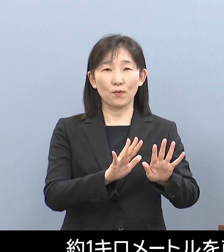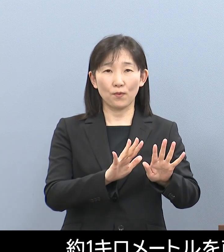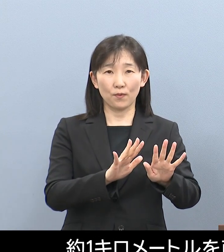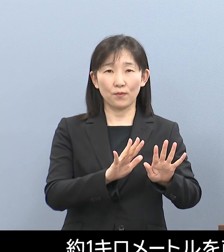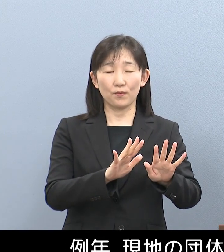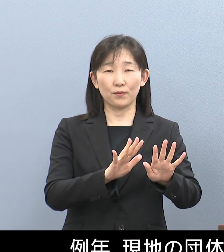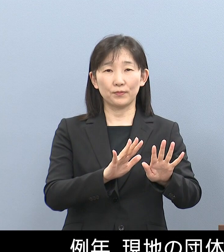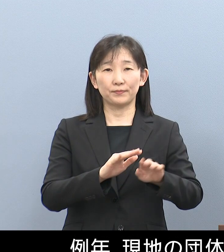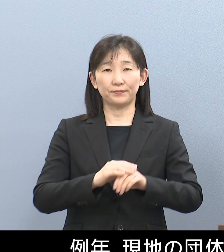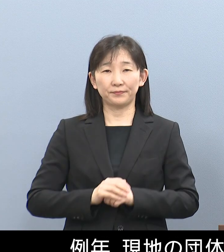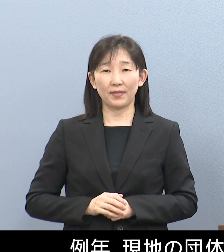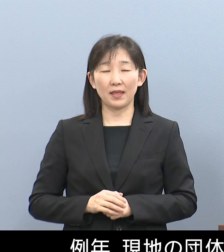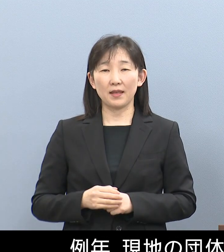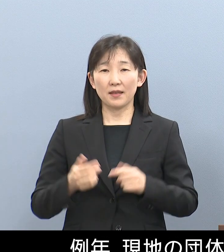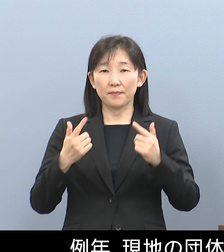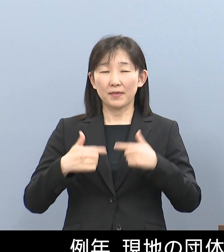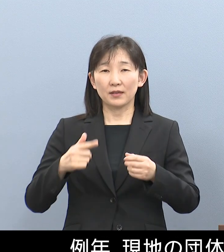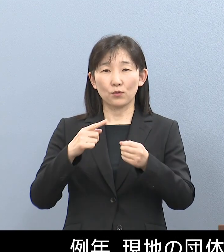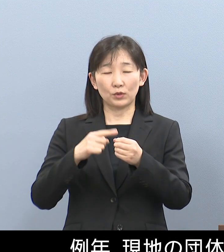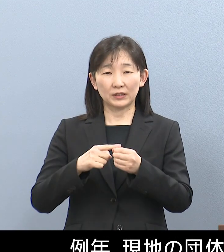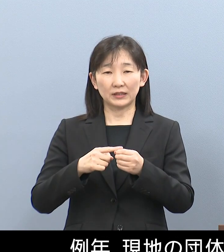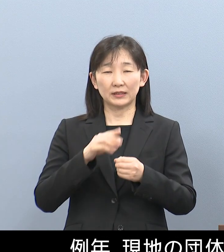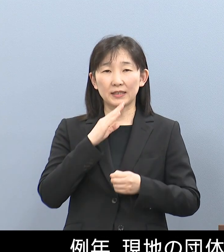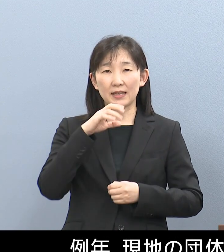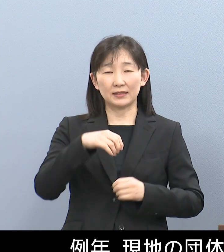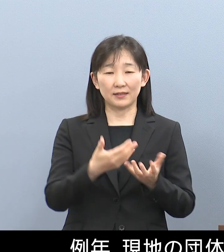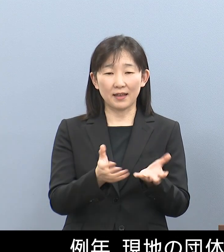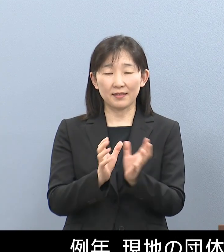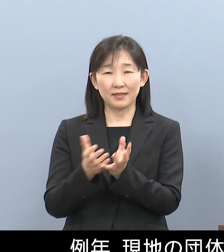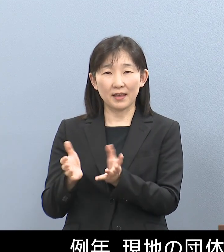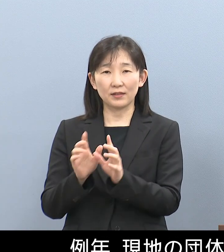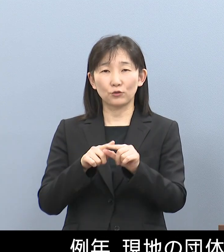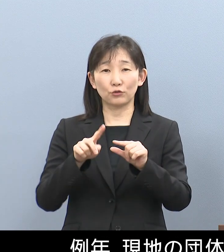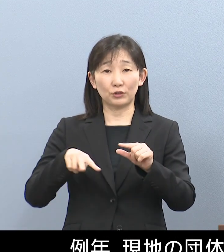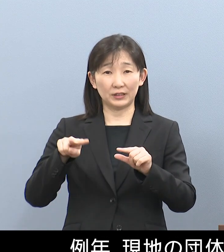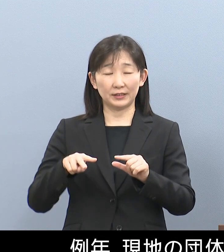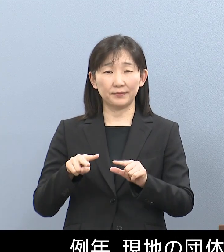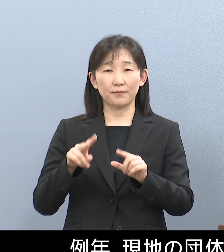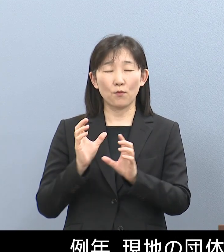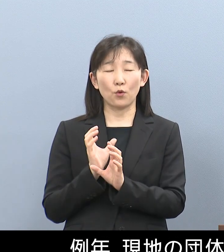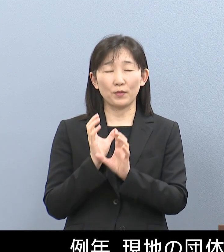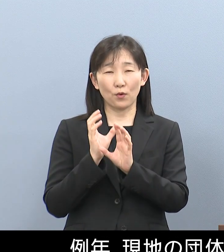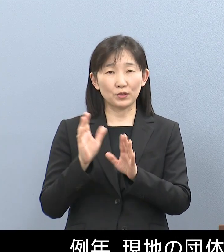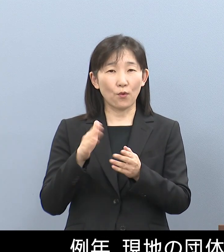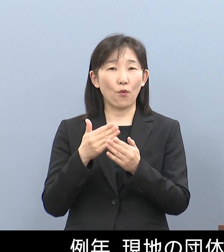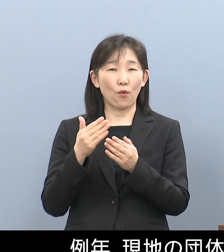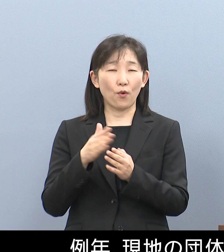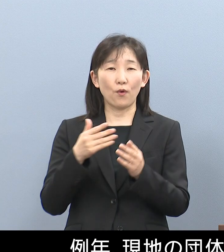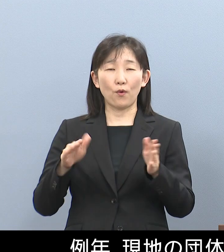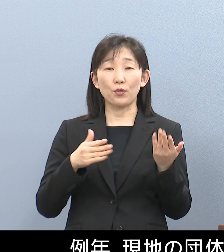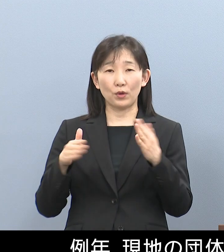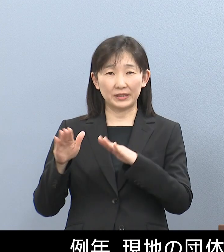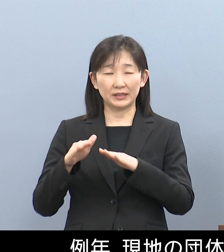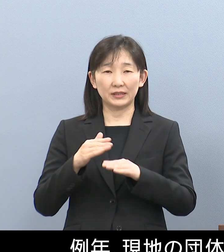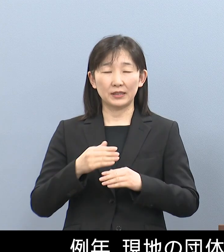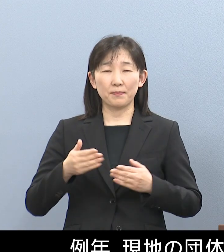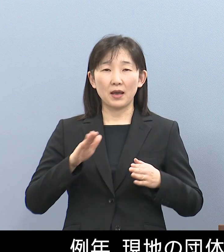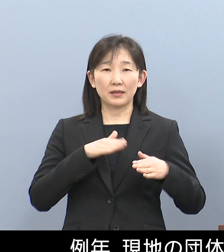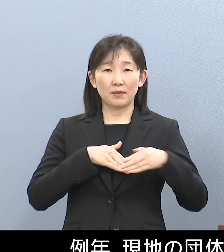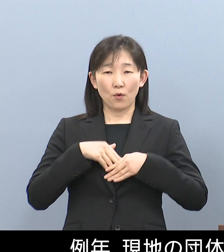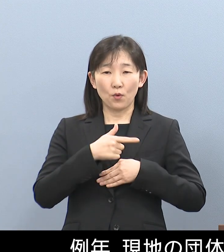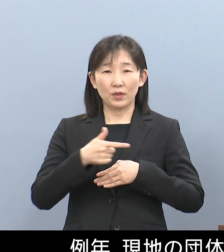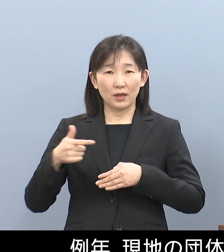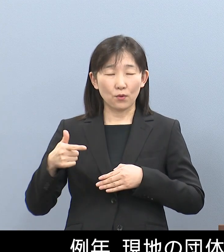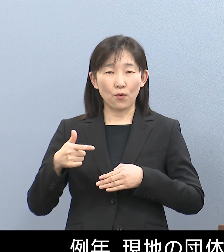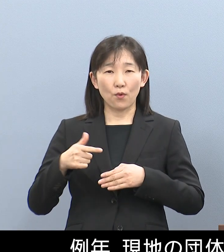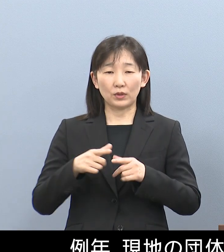。例年現地の団体を中心におみこしや踊り武道着物などの日本文